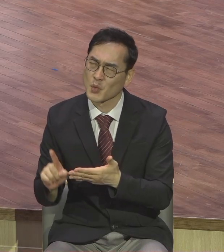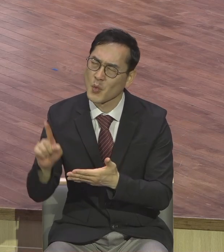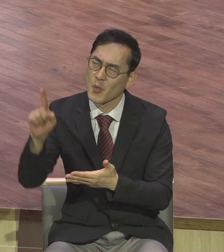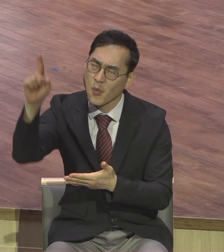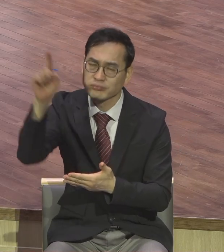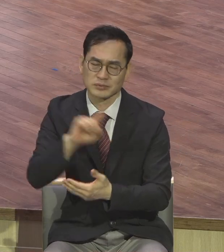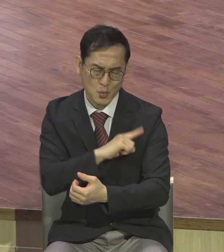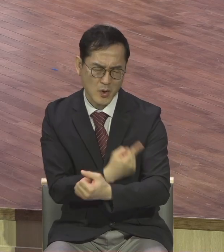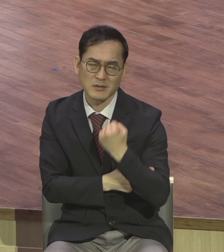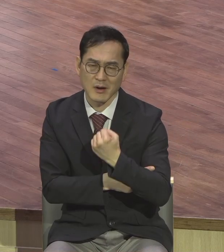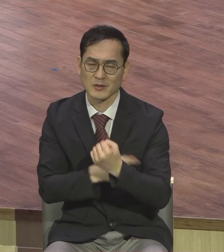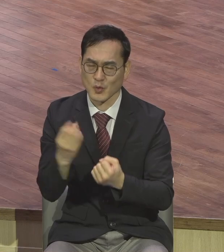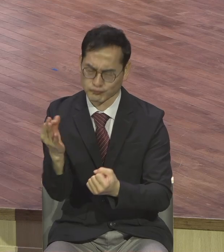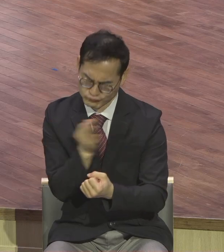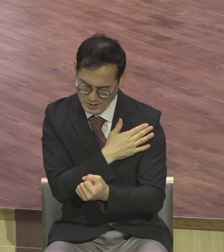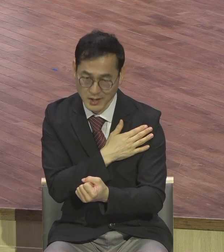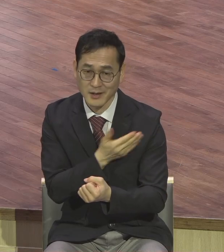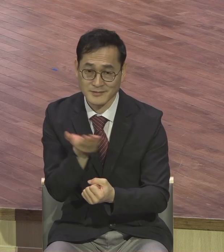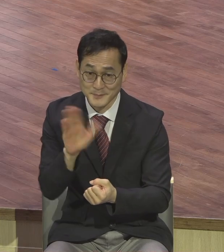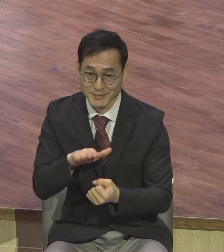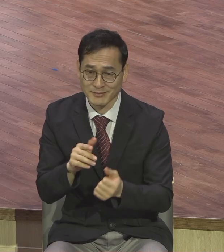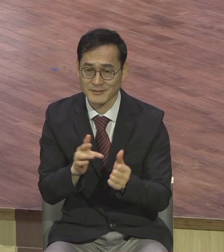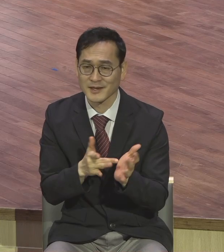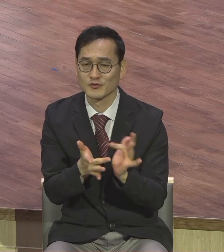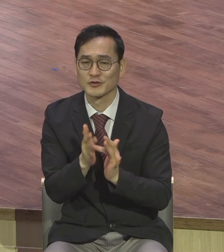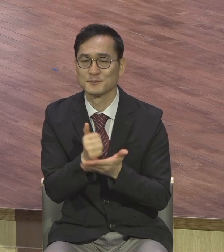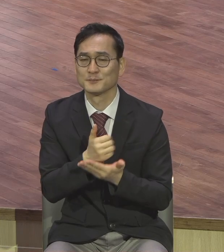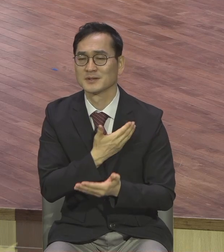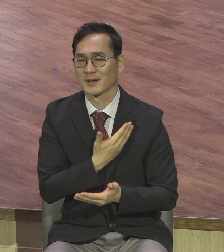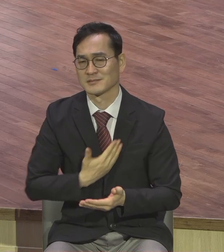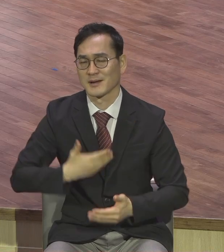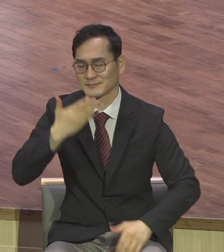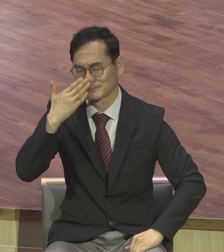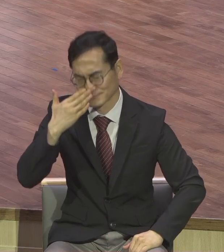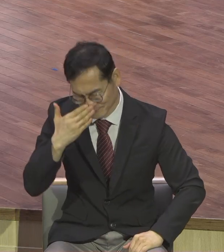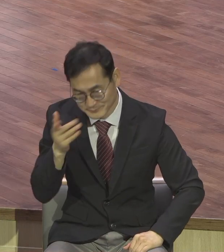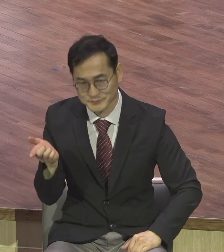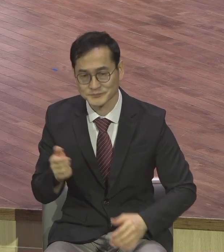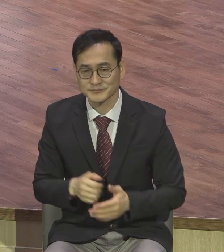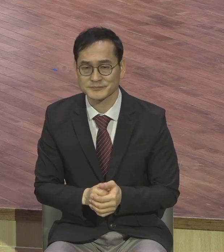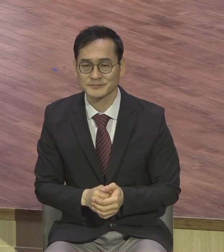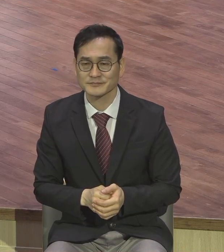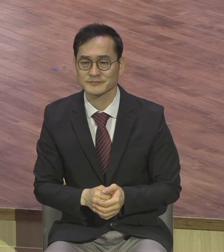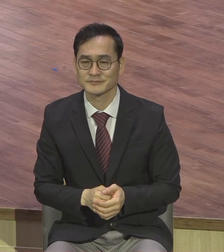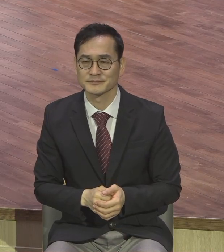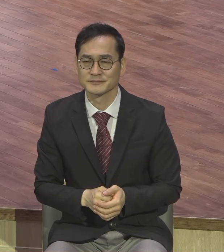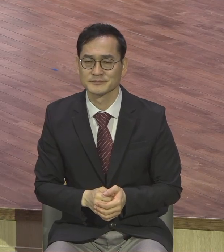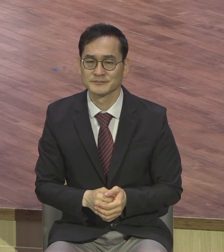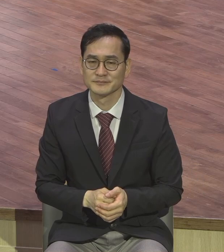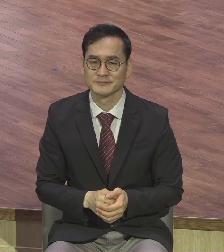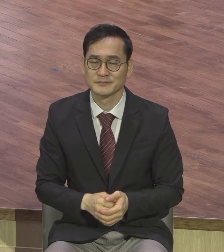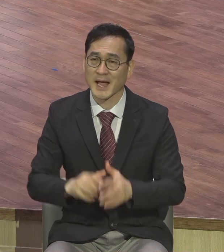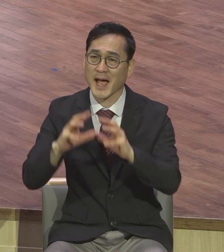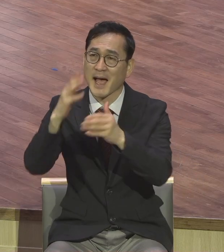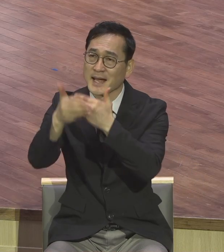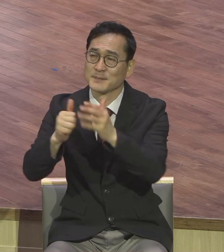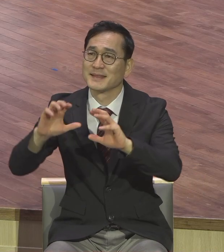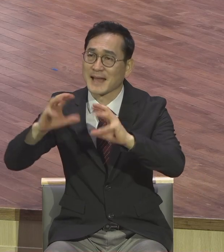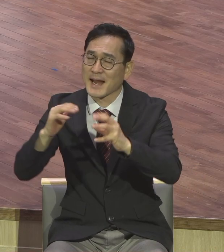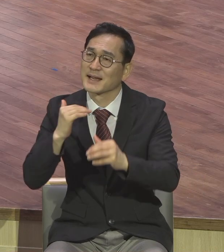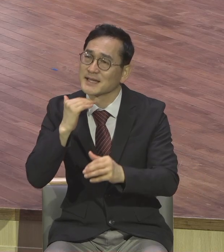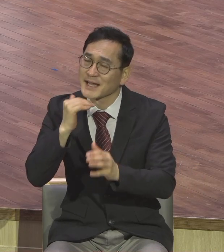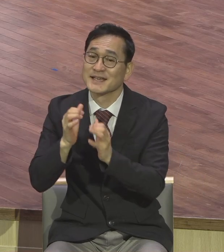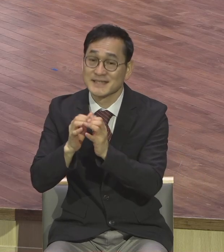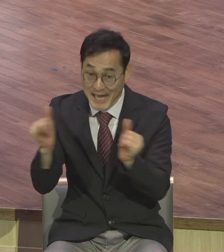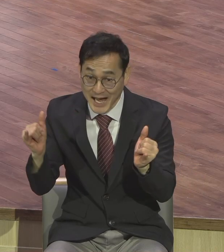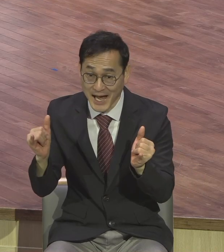예수님의 제자라. 마가복음 15장 43절에 보면 하나님의 나라를 기다리는 자 그렇게